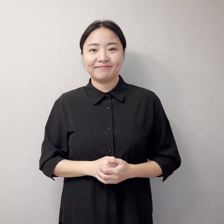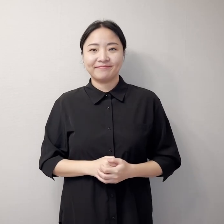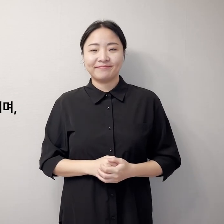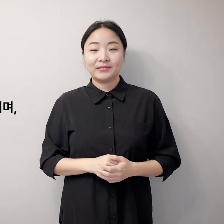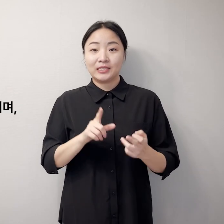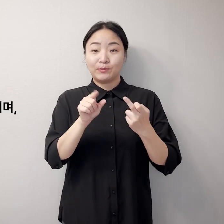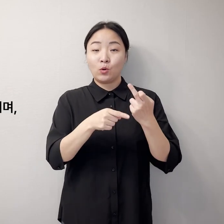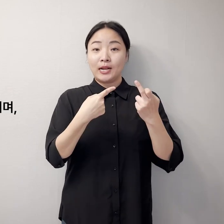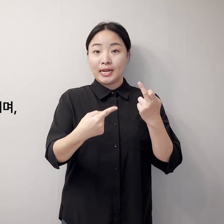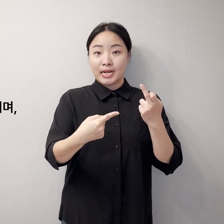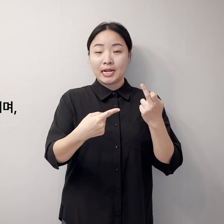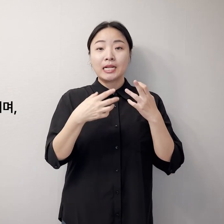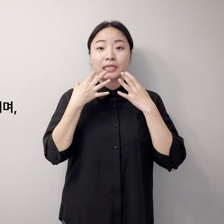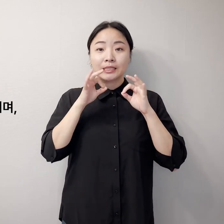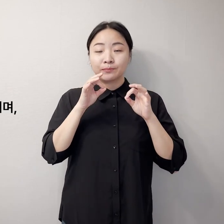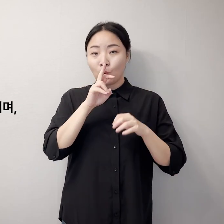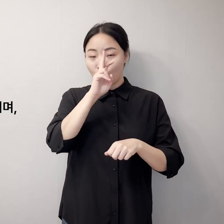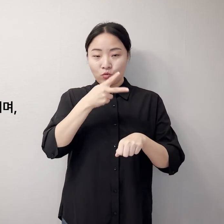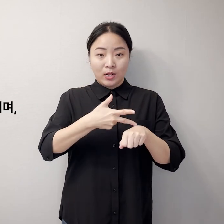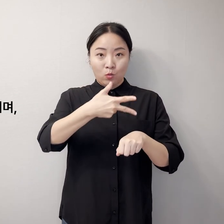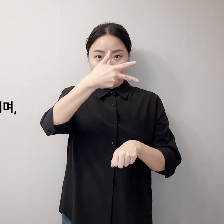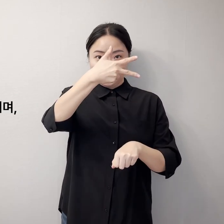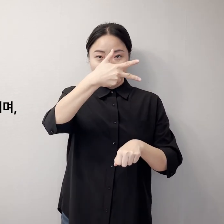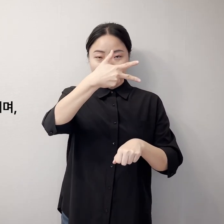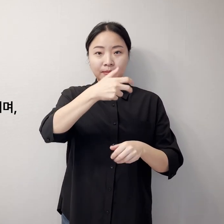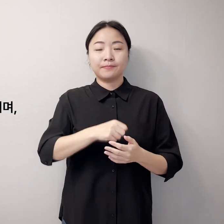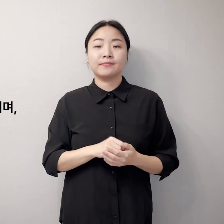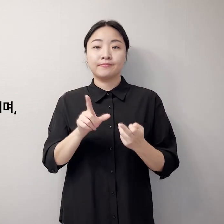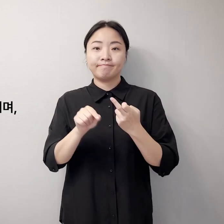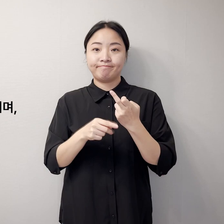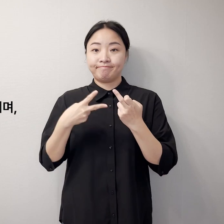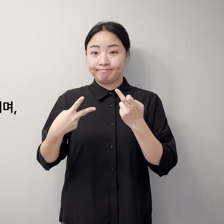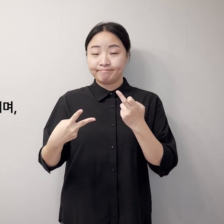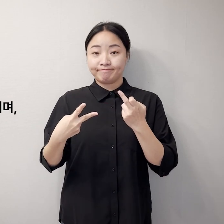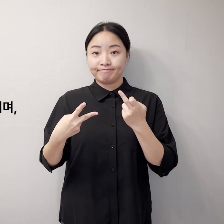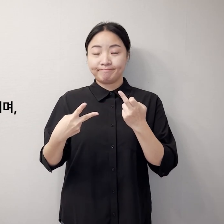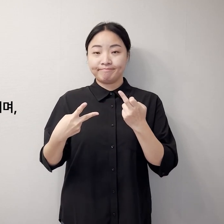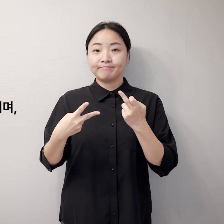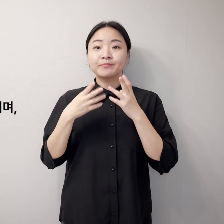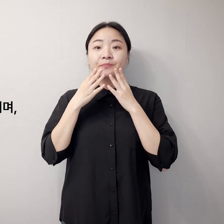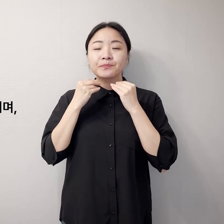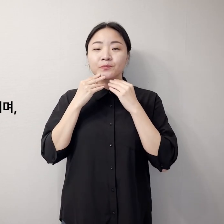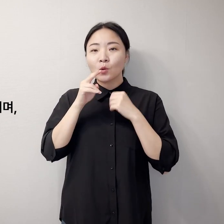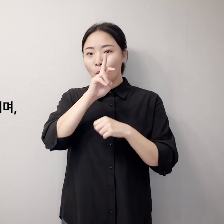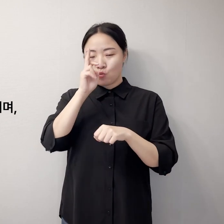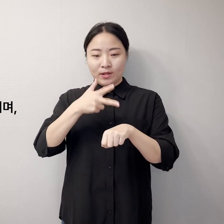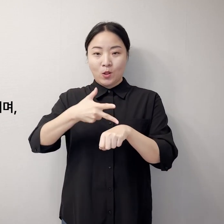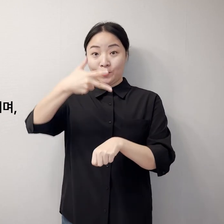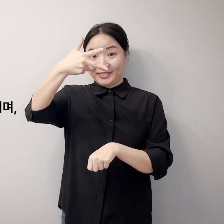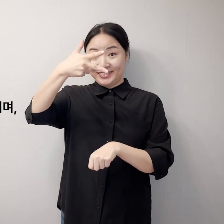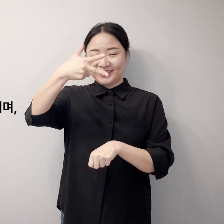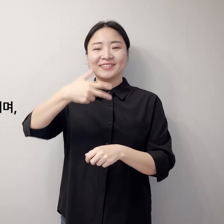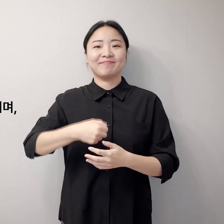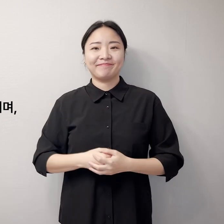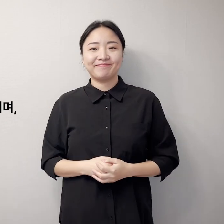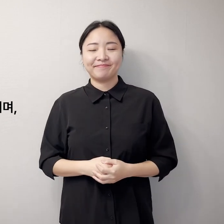12월 1일 금요일 오후 7시 12월 2일 토요일 오후 7시에 진행되며